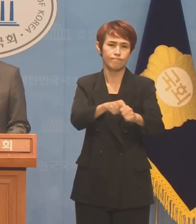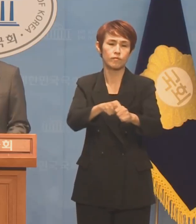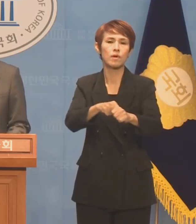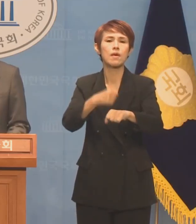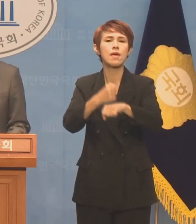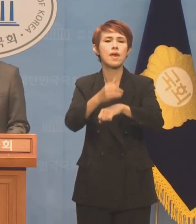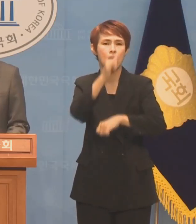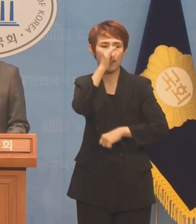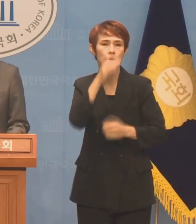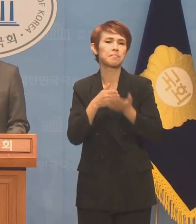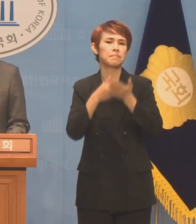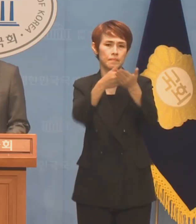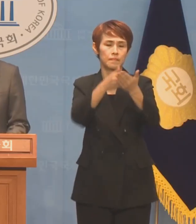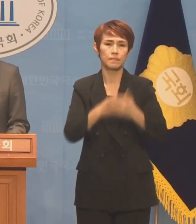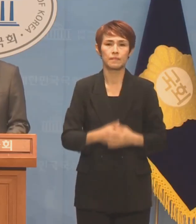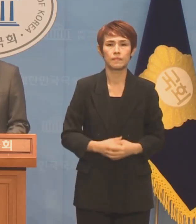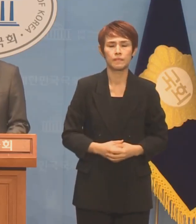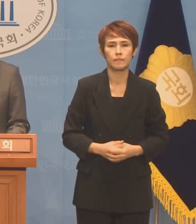것임을 경고합니다.